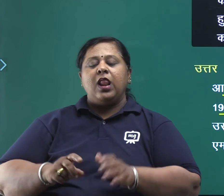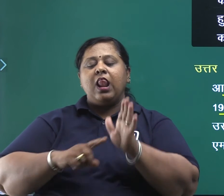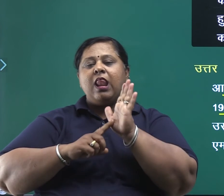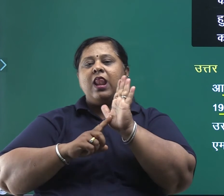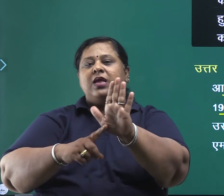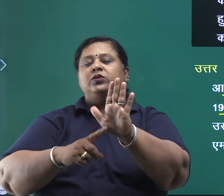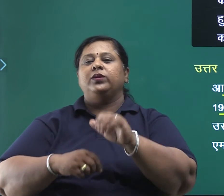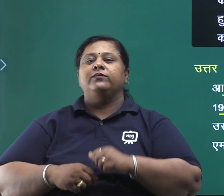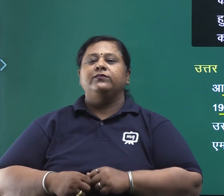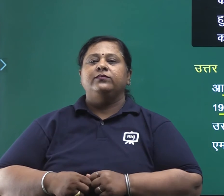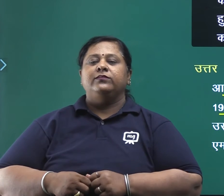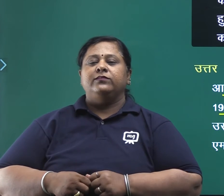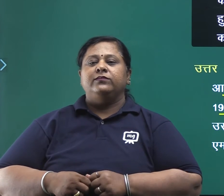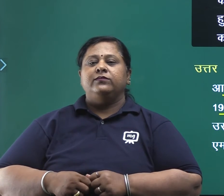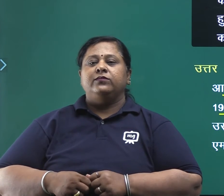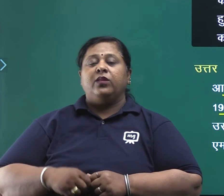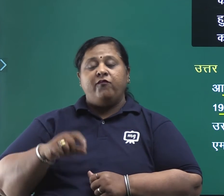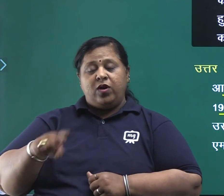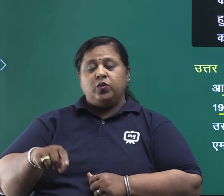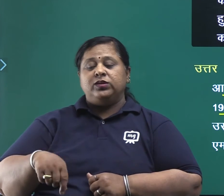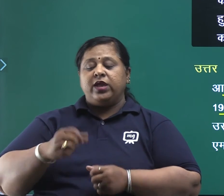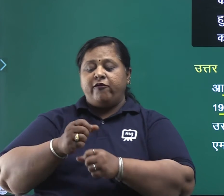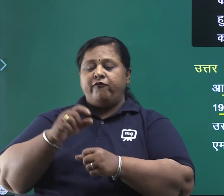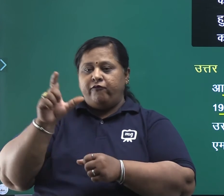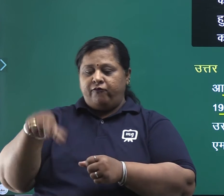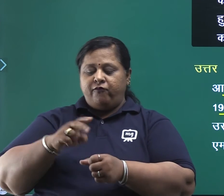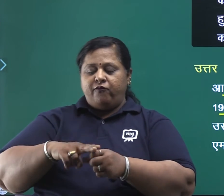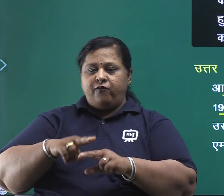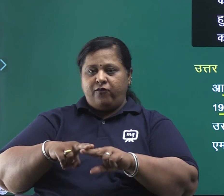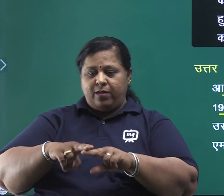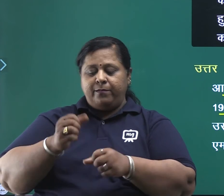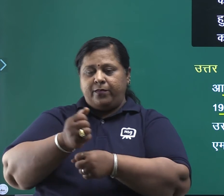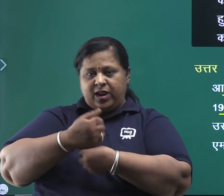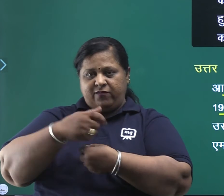रिलीज हुई व उसके फिल्मकार